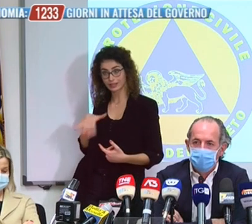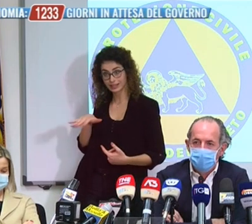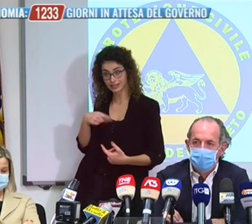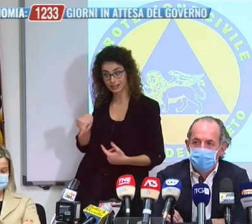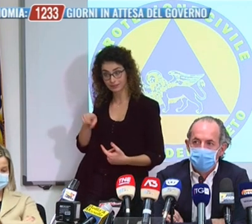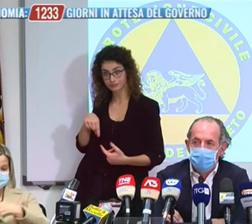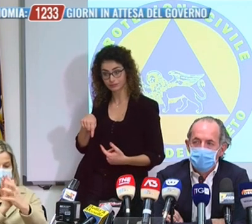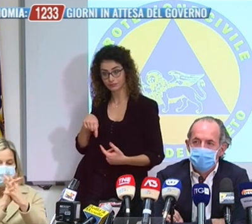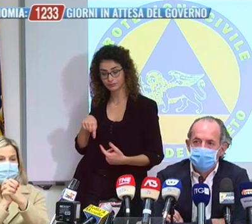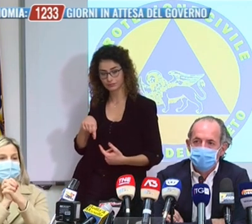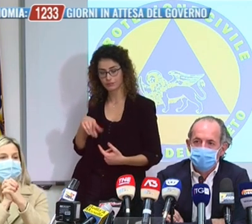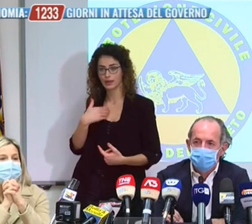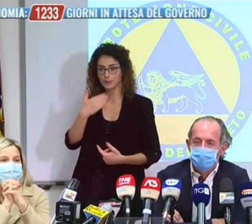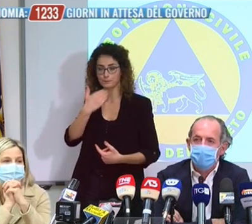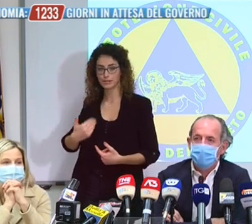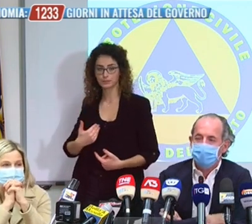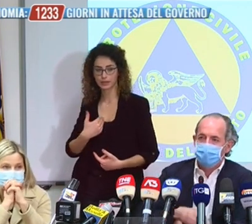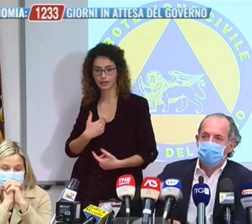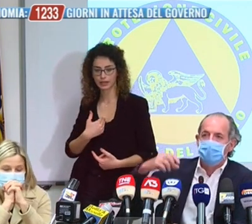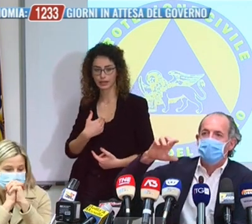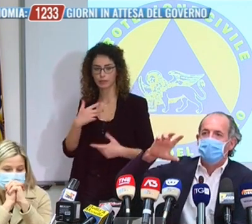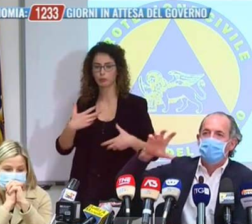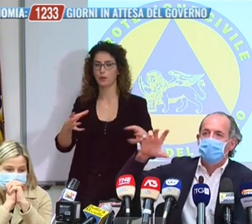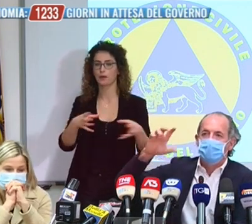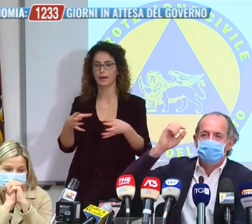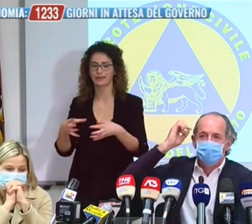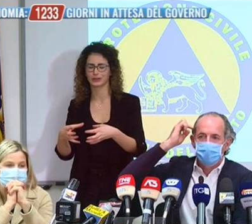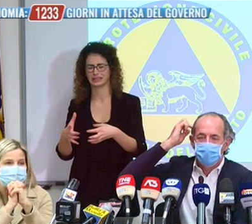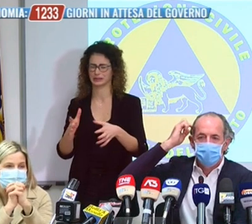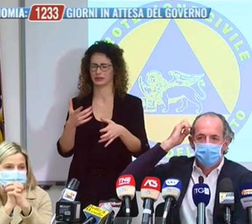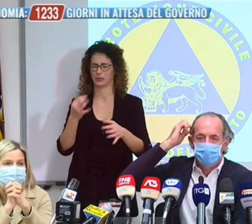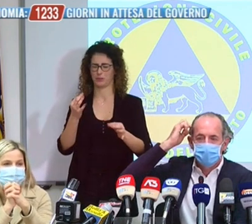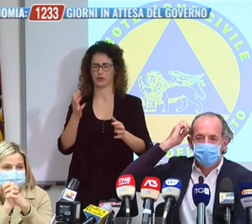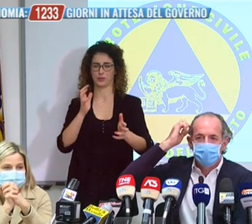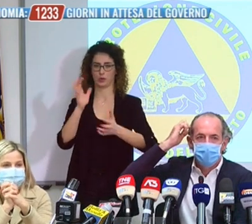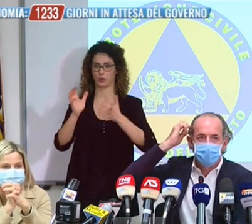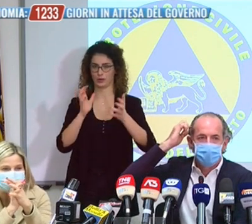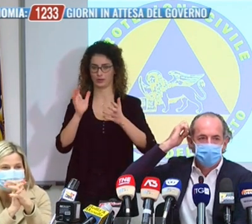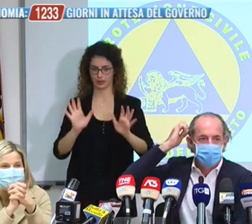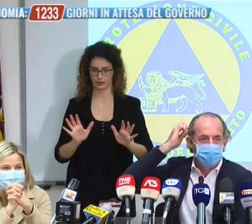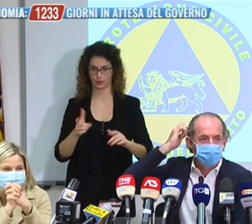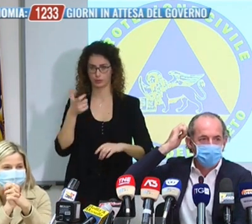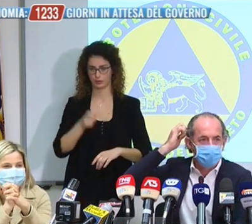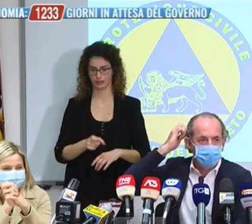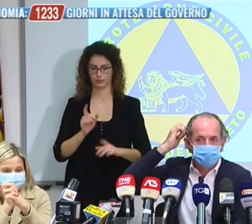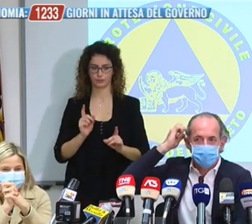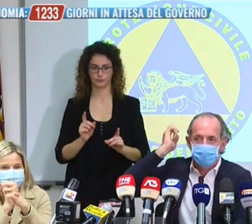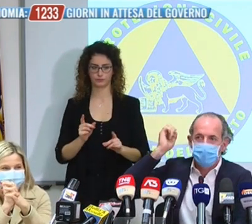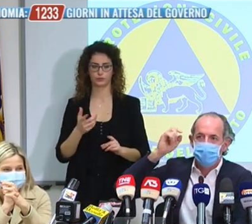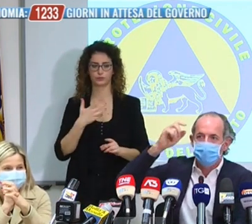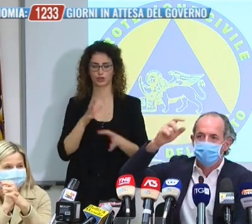che a mio avviso sto tema delle categorie ha un po' incasinato la vita, perché giustamente nella categoria ti ritrovi